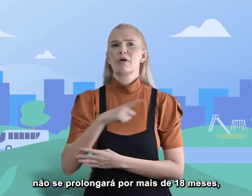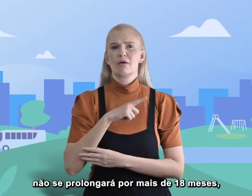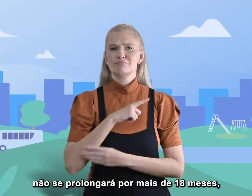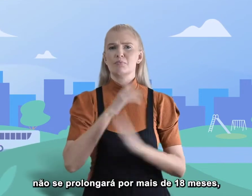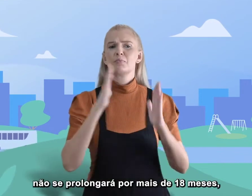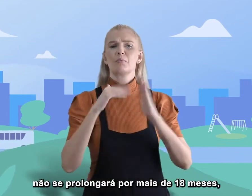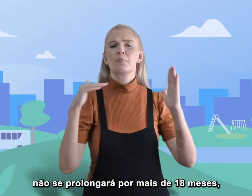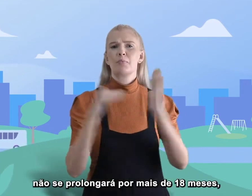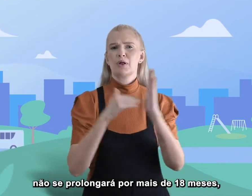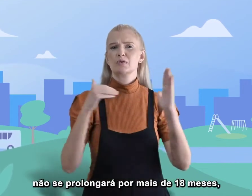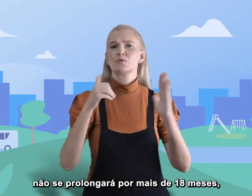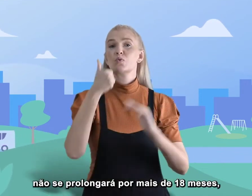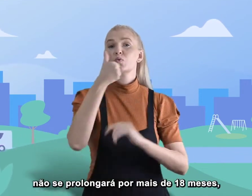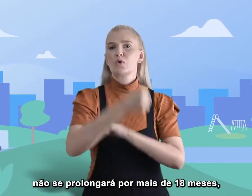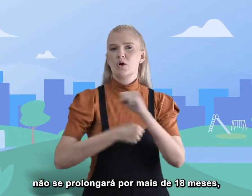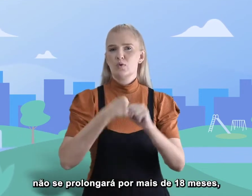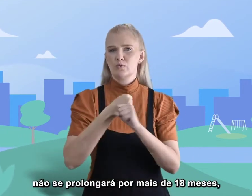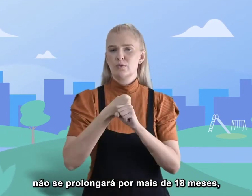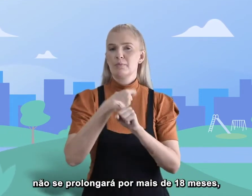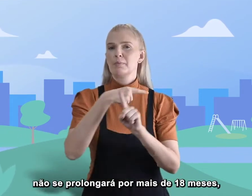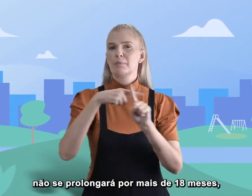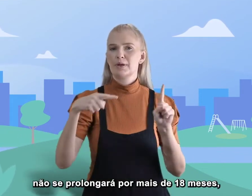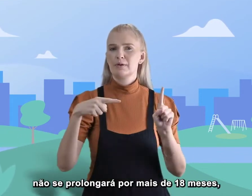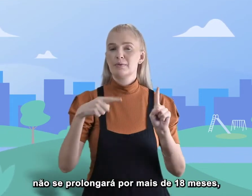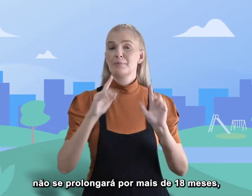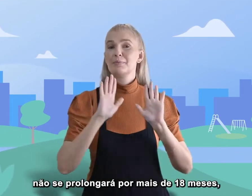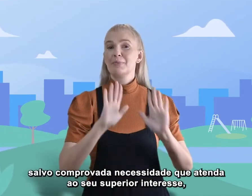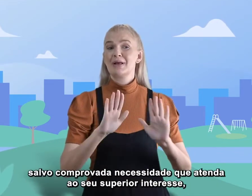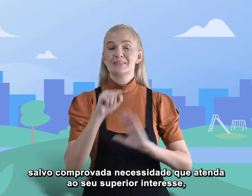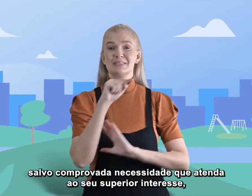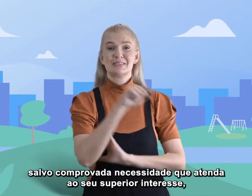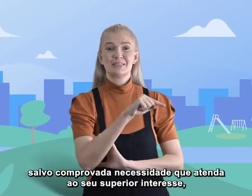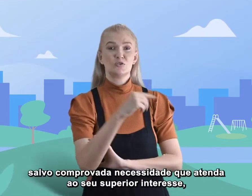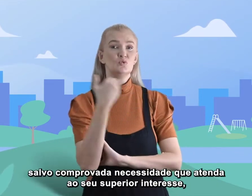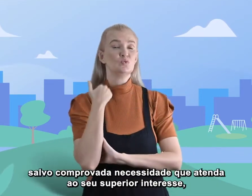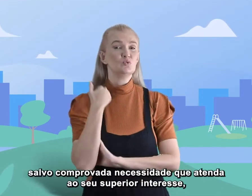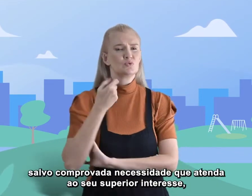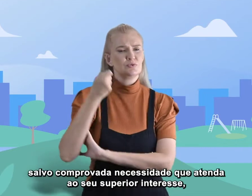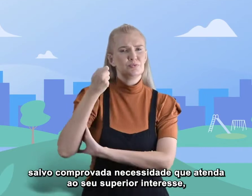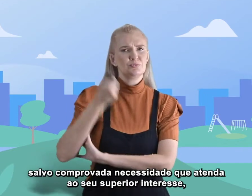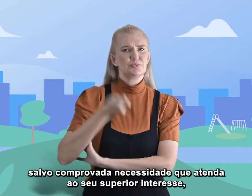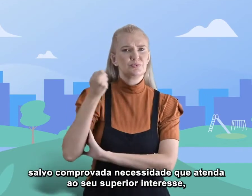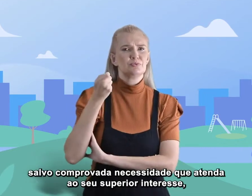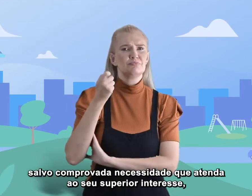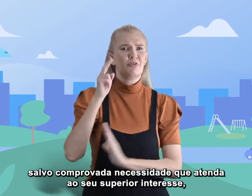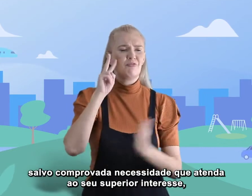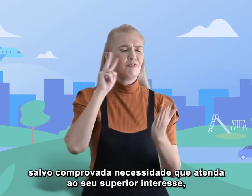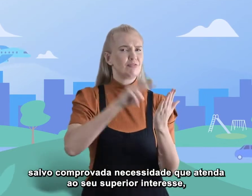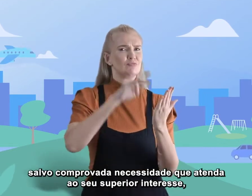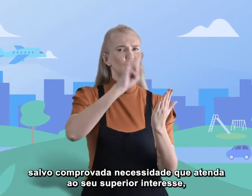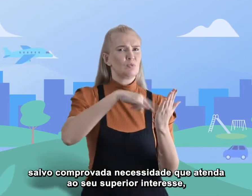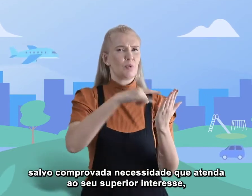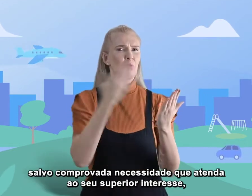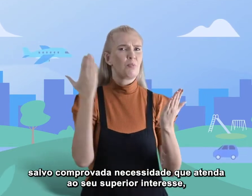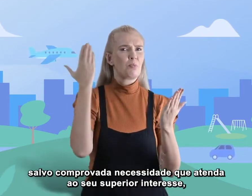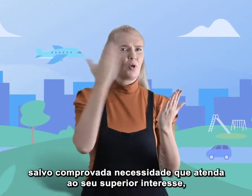se prolongará por mais de 18 meses, salvo comprovada necessidade que atenda ao seu superior